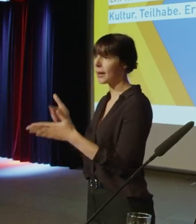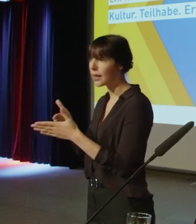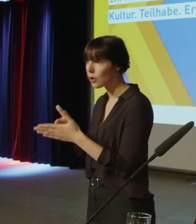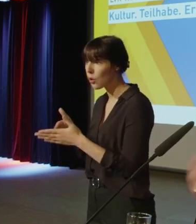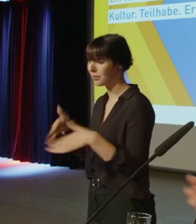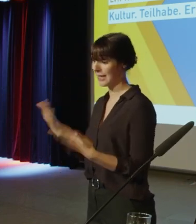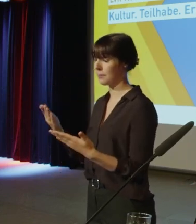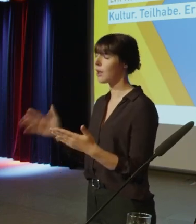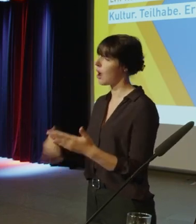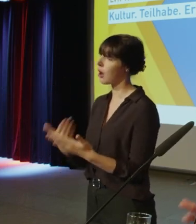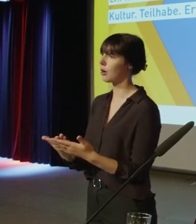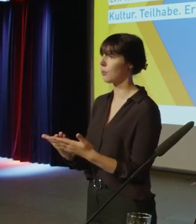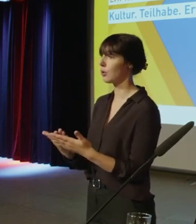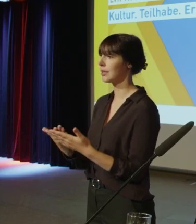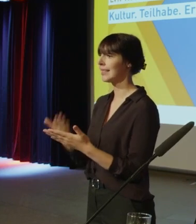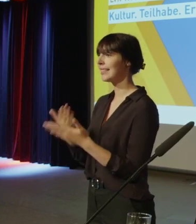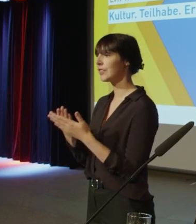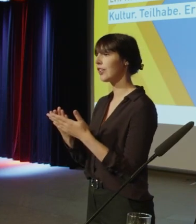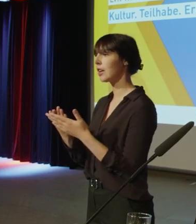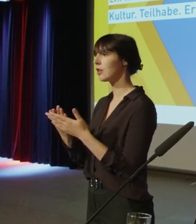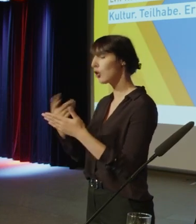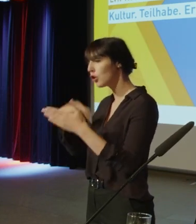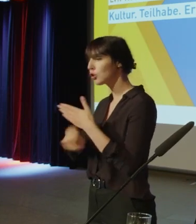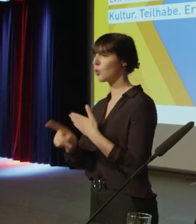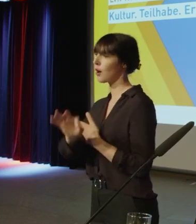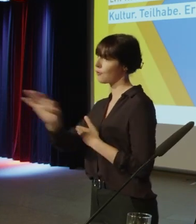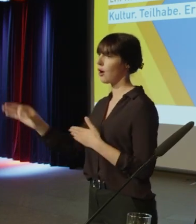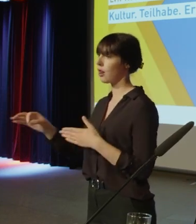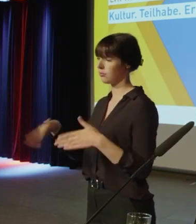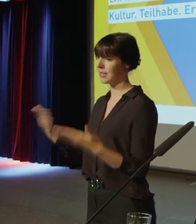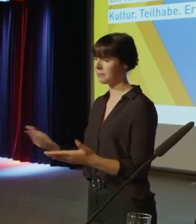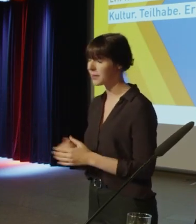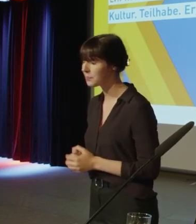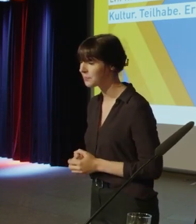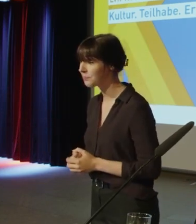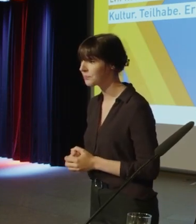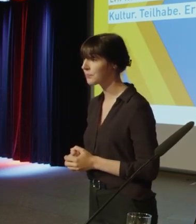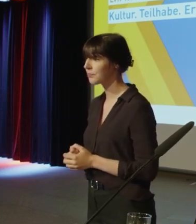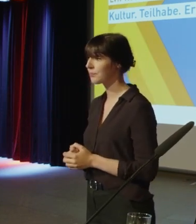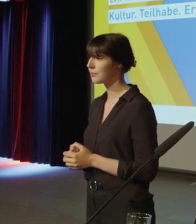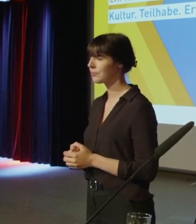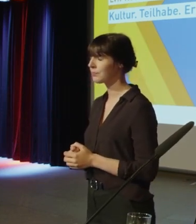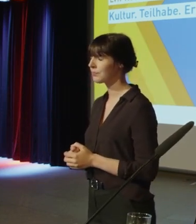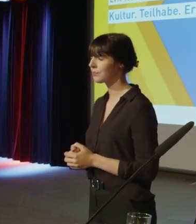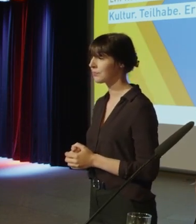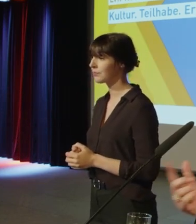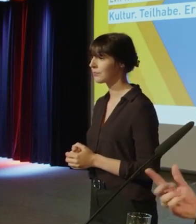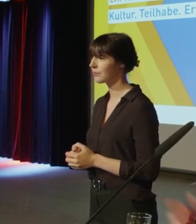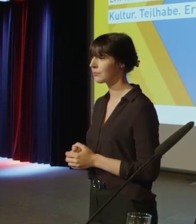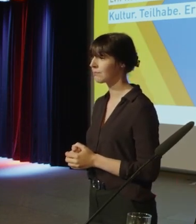einen etwas anderen Zugang zu dem findet, was da ausgestellt ist. Das hatte zur Folge, dass wir in